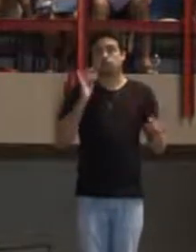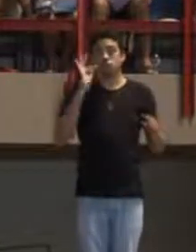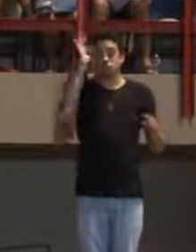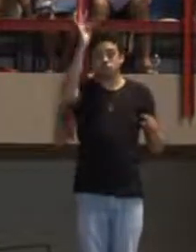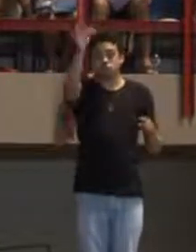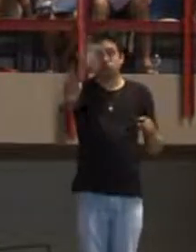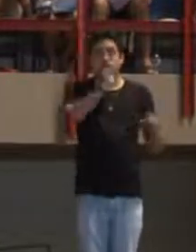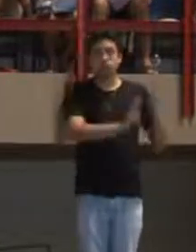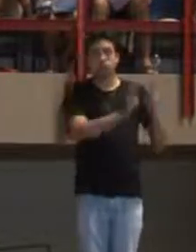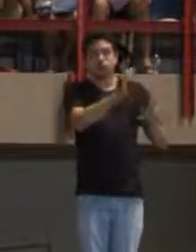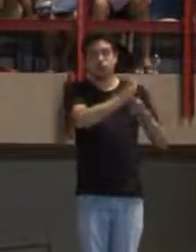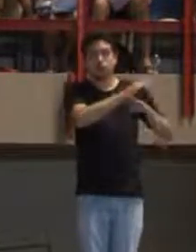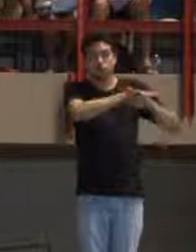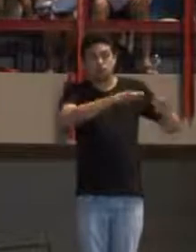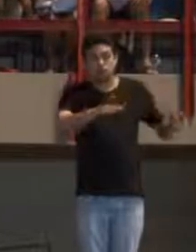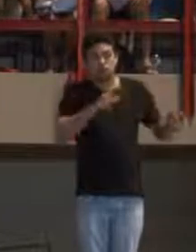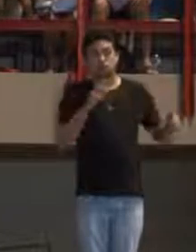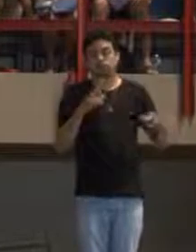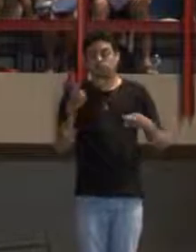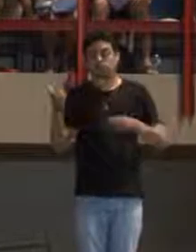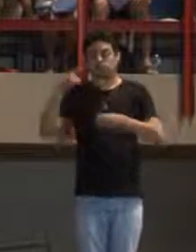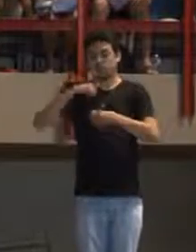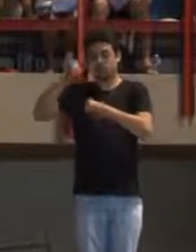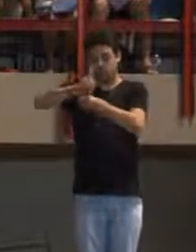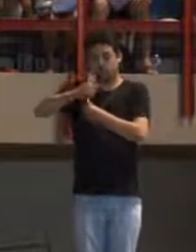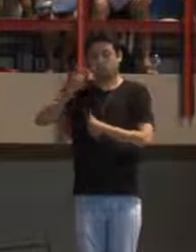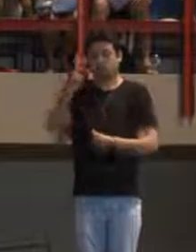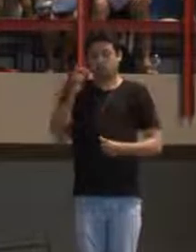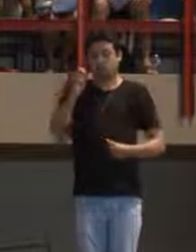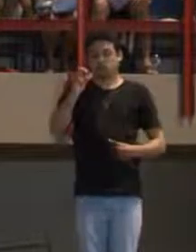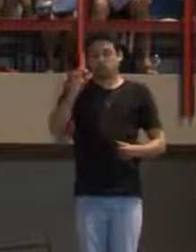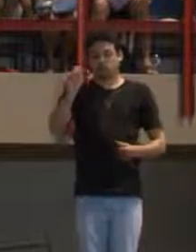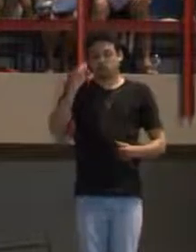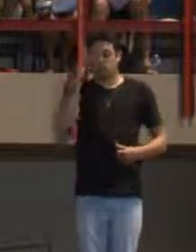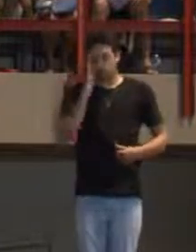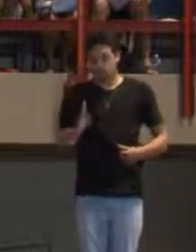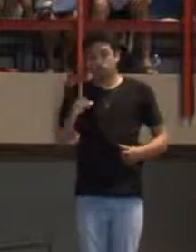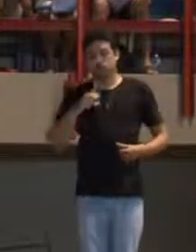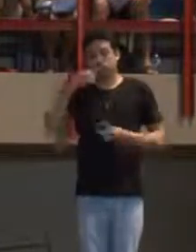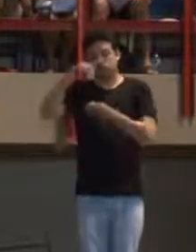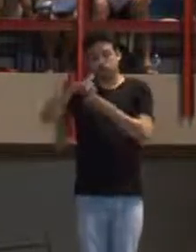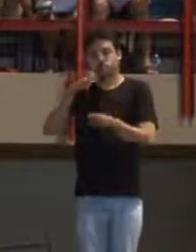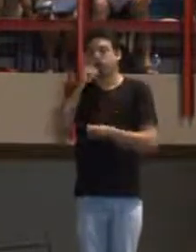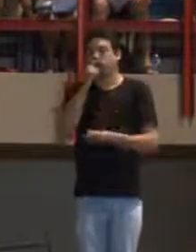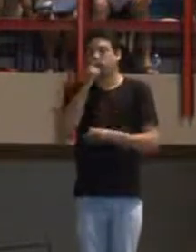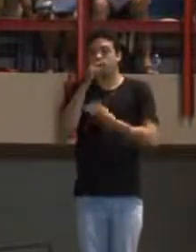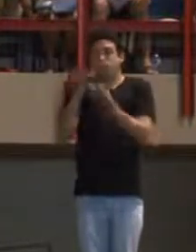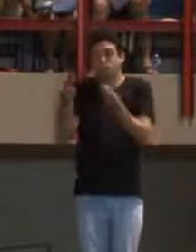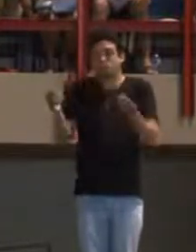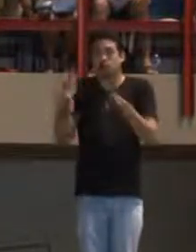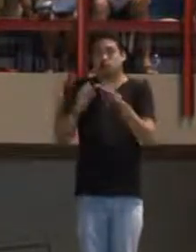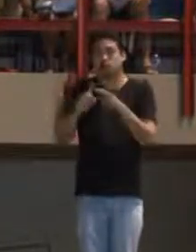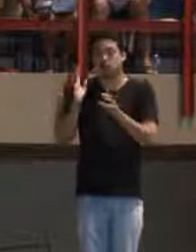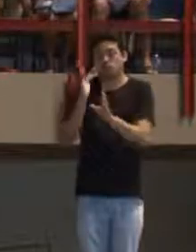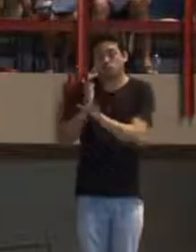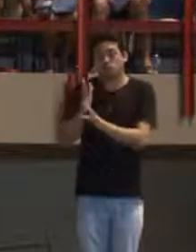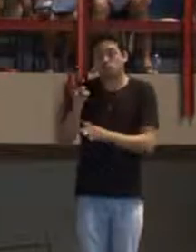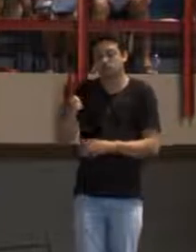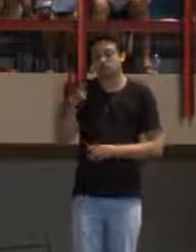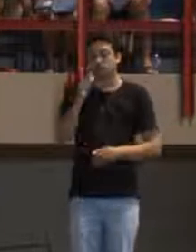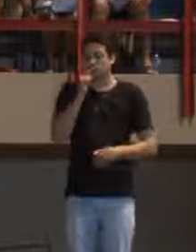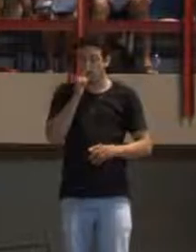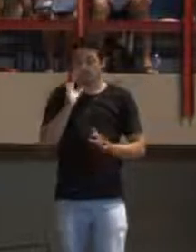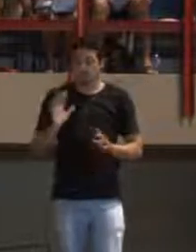sair de cena e entrar o hidrogênio, ótimo, nós temos muita água. E esse hidrogênio vai ser obtido a partir de onde?